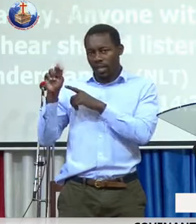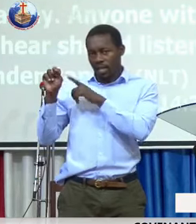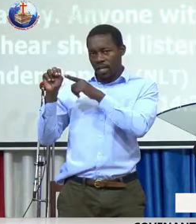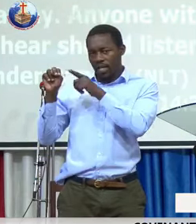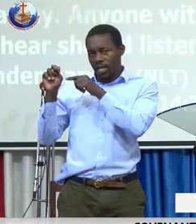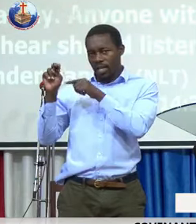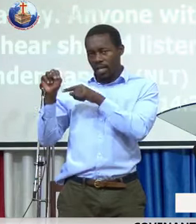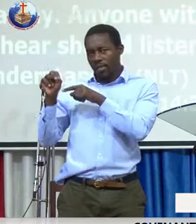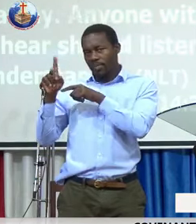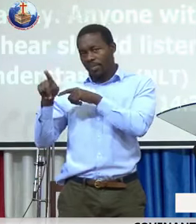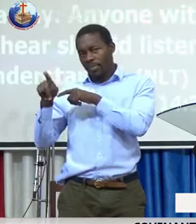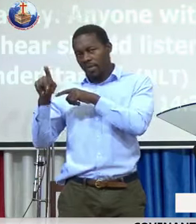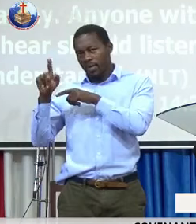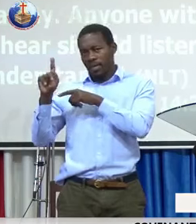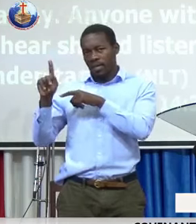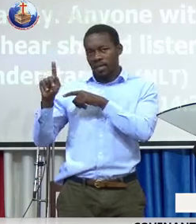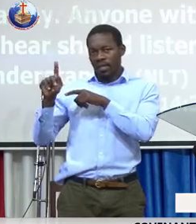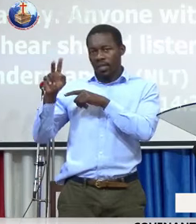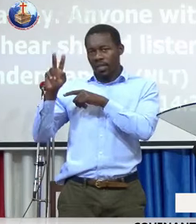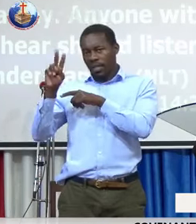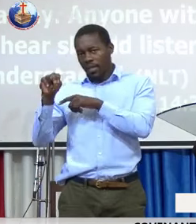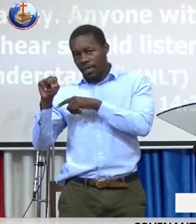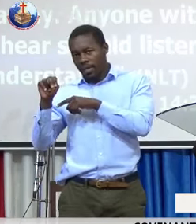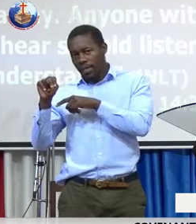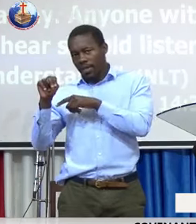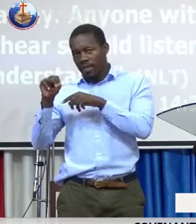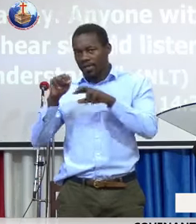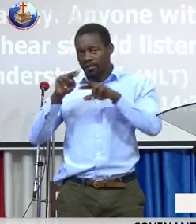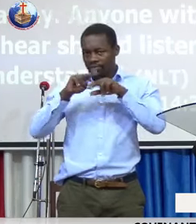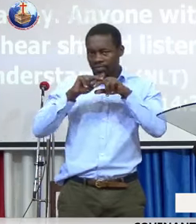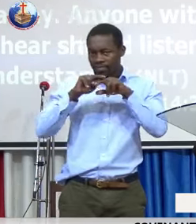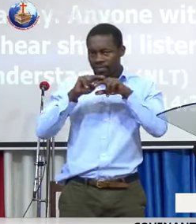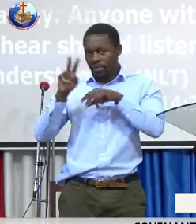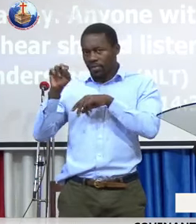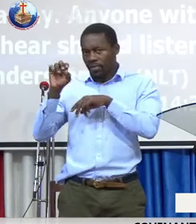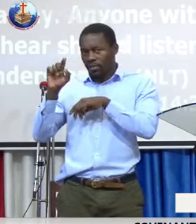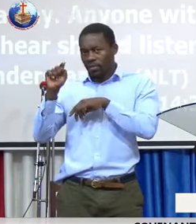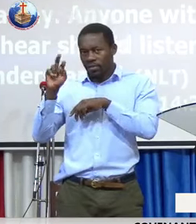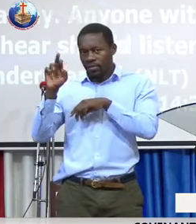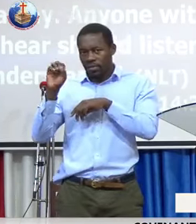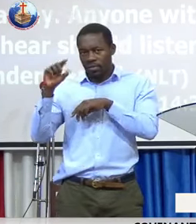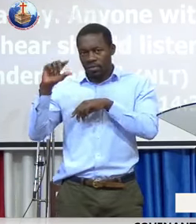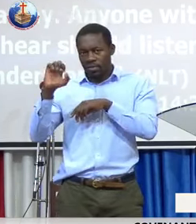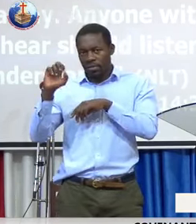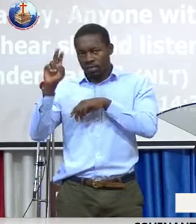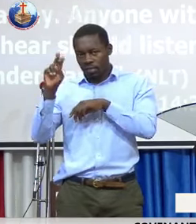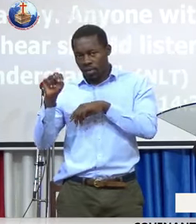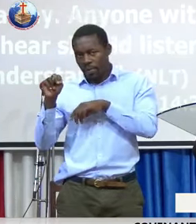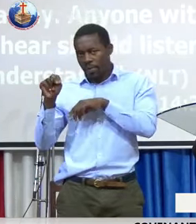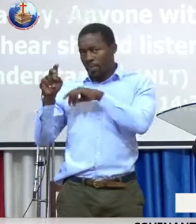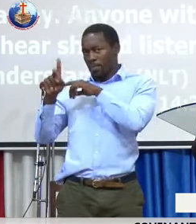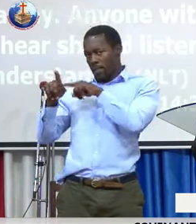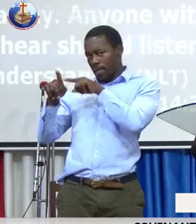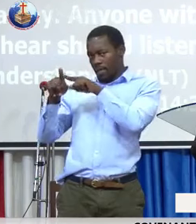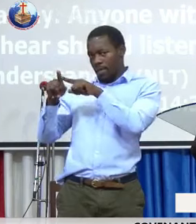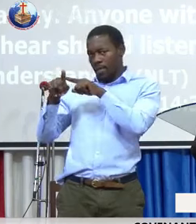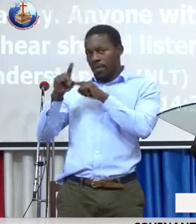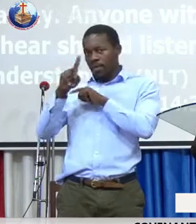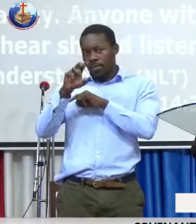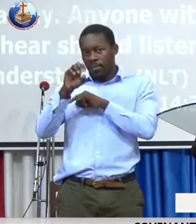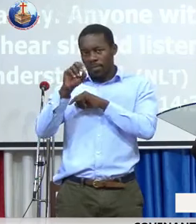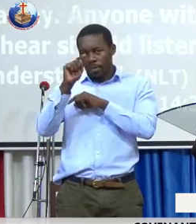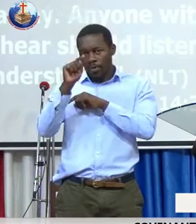or nitrogen salts. N ni chumvi ya aina ya nitrogen. P standing for potassium salts. Pia ni aina ya chumvi